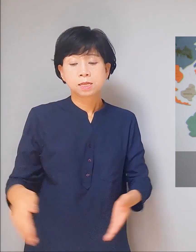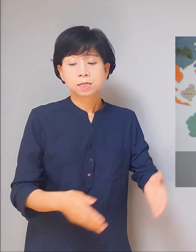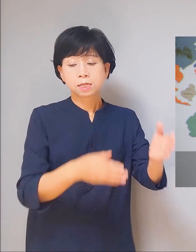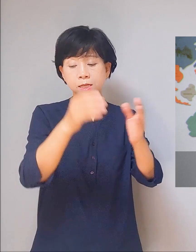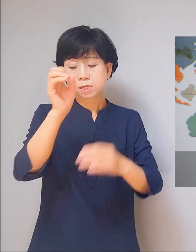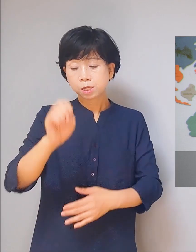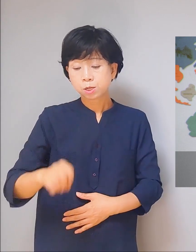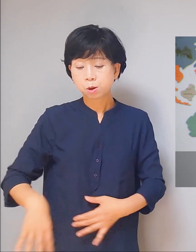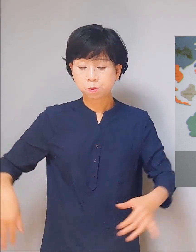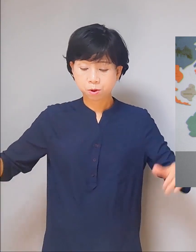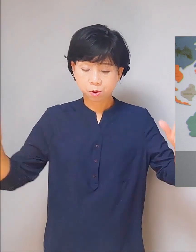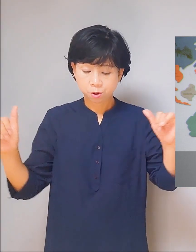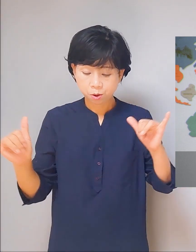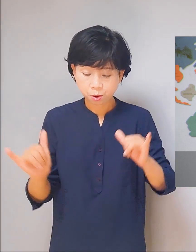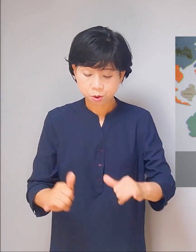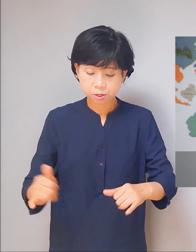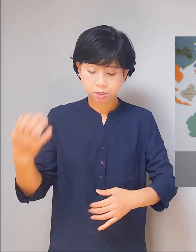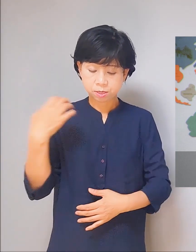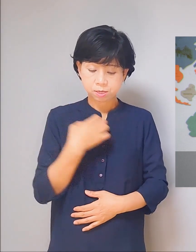되시니 길